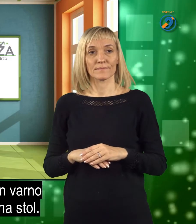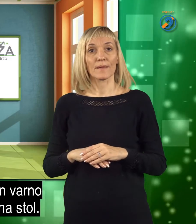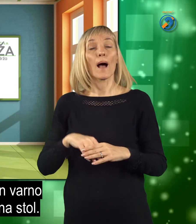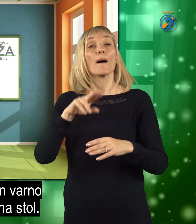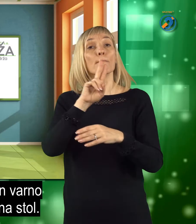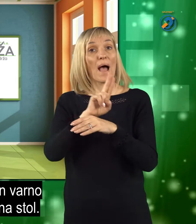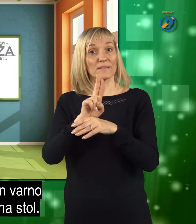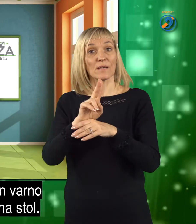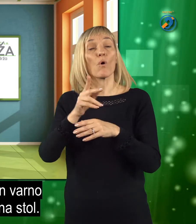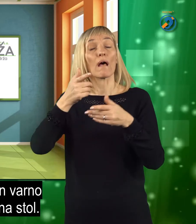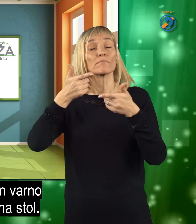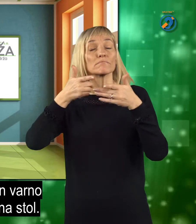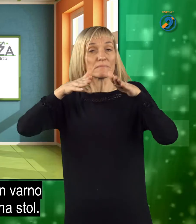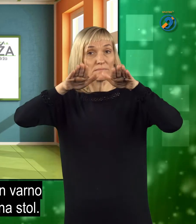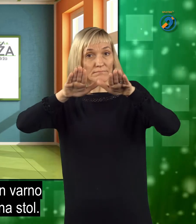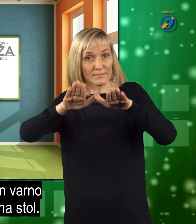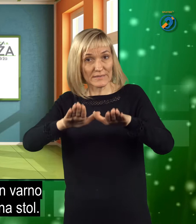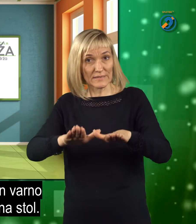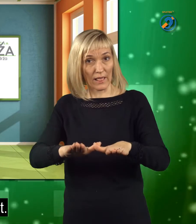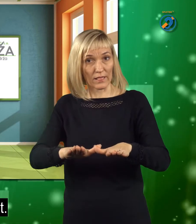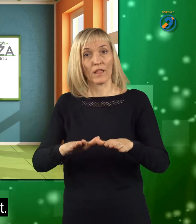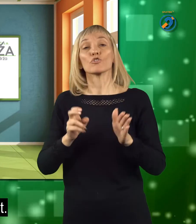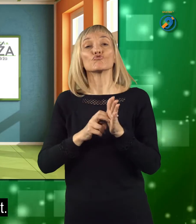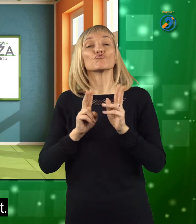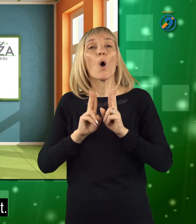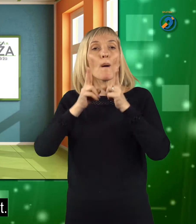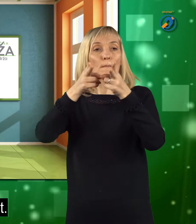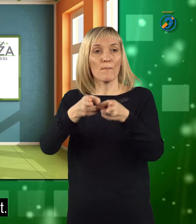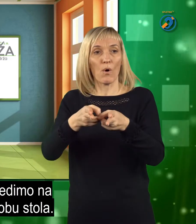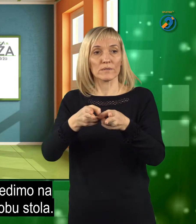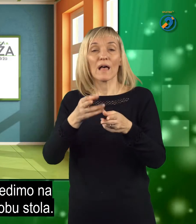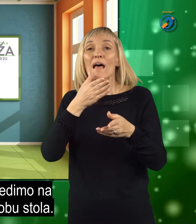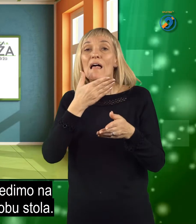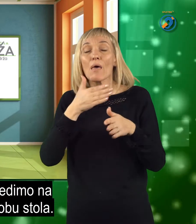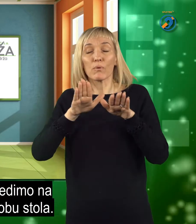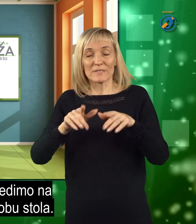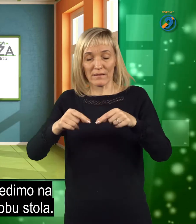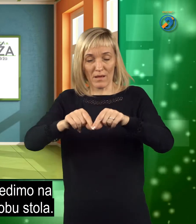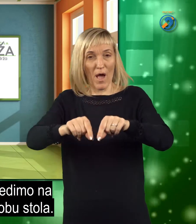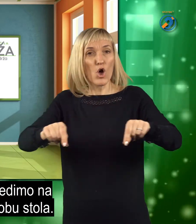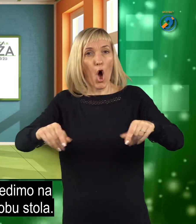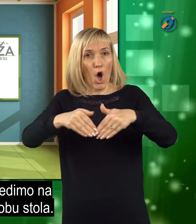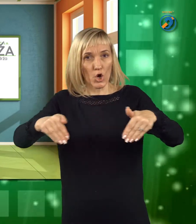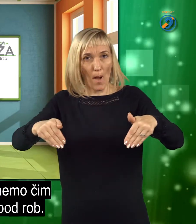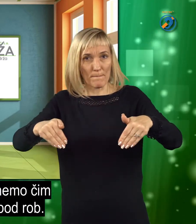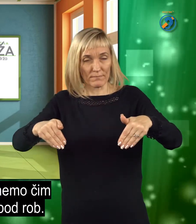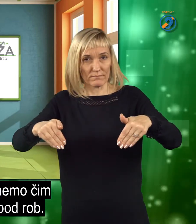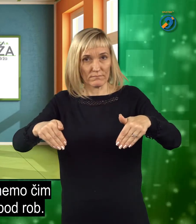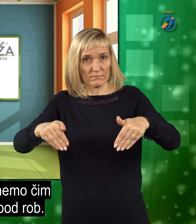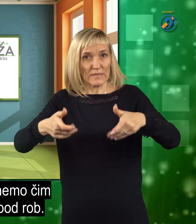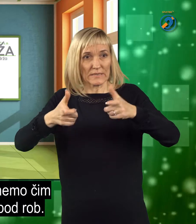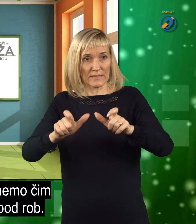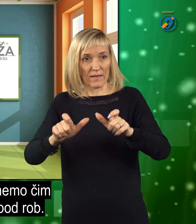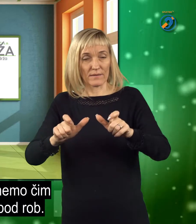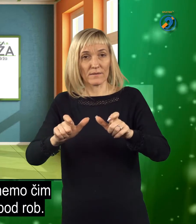Previdno in varno se spustimo na stol. Most. Pokončno sedimo na sprednjem robu stola. Pete potegnemo čim